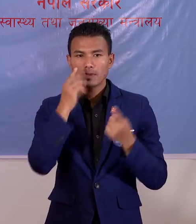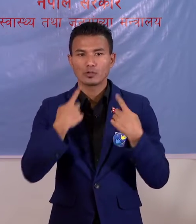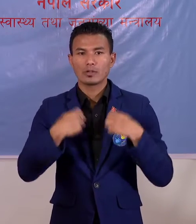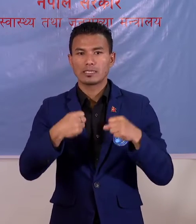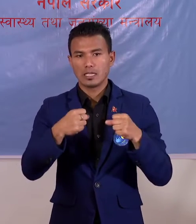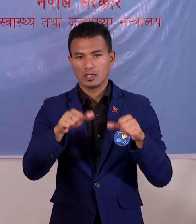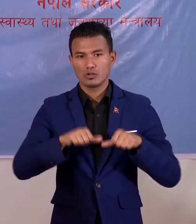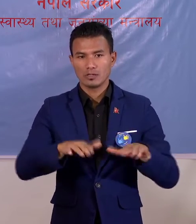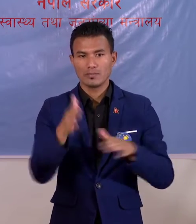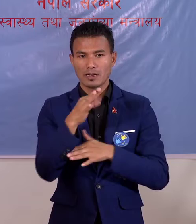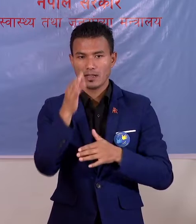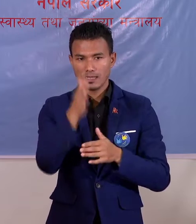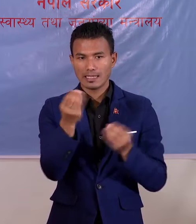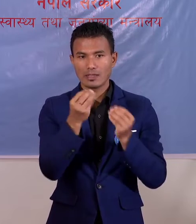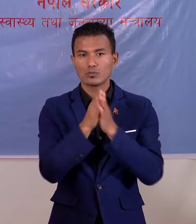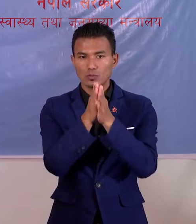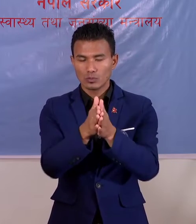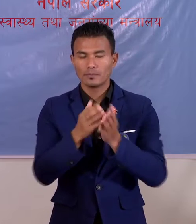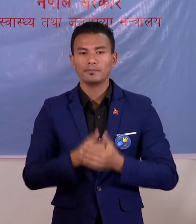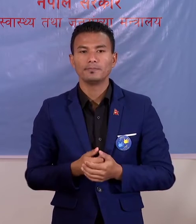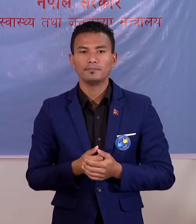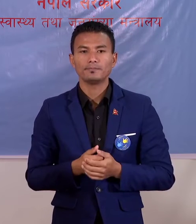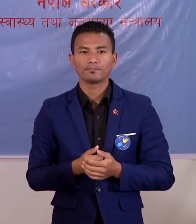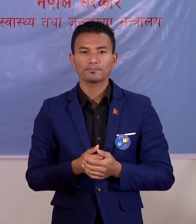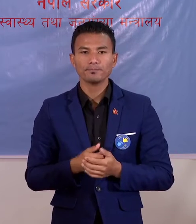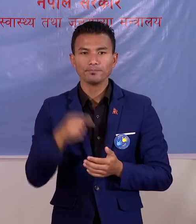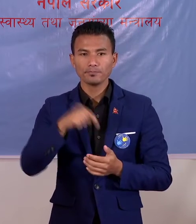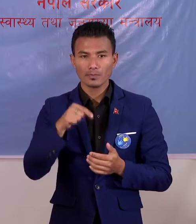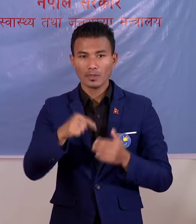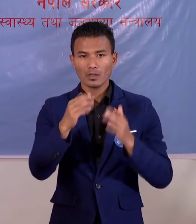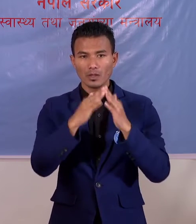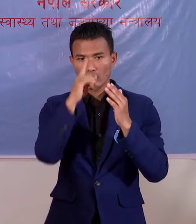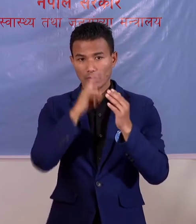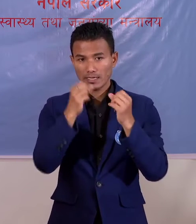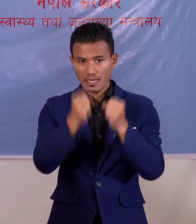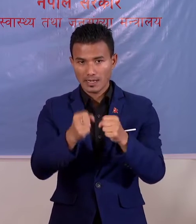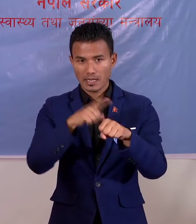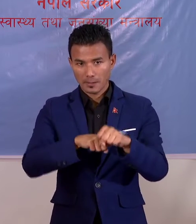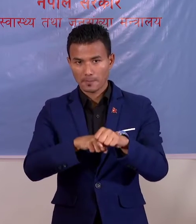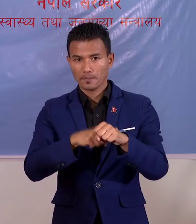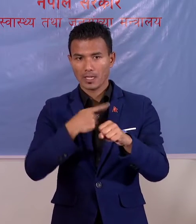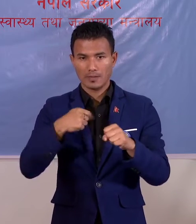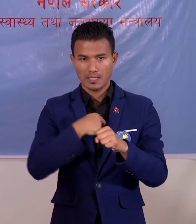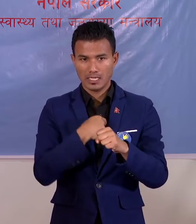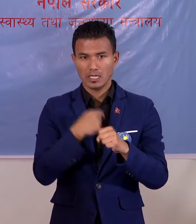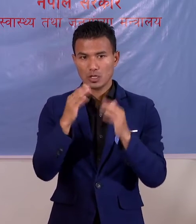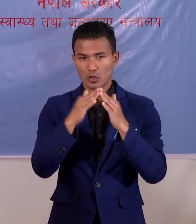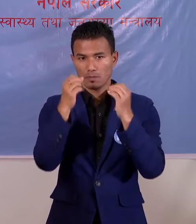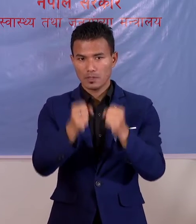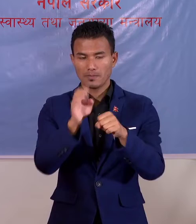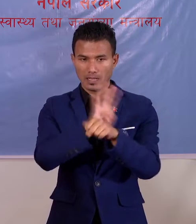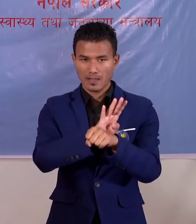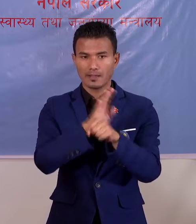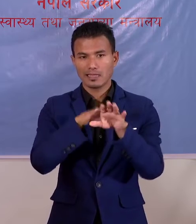तथा जनसङ्ख्या मन्त्रालयले केही अनुरोध गर्न चाहन्छ। अहिले क्वारेन्टाइनको अवधिमा हामीले घरमा